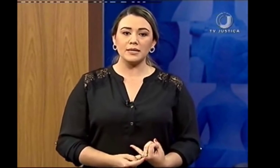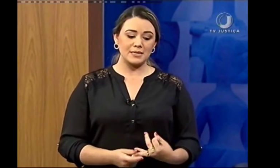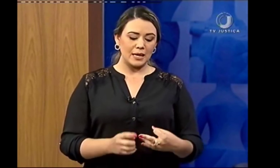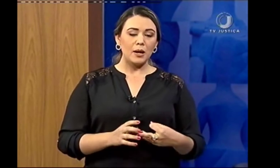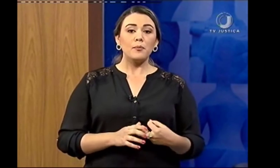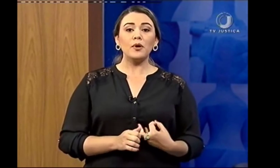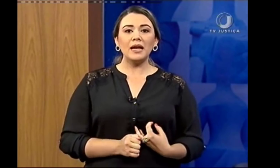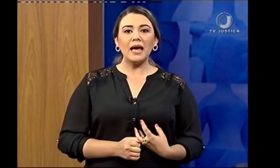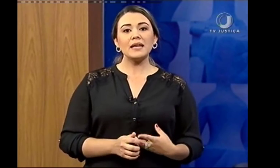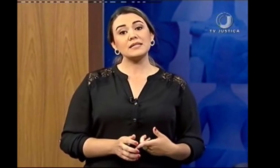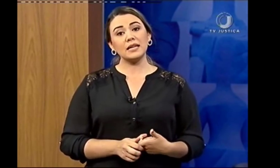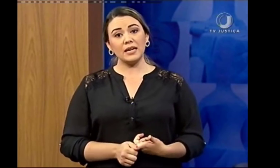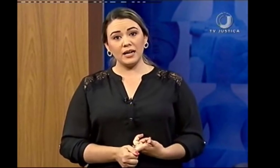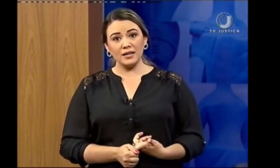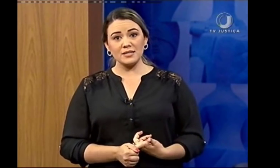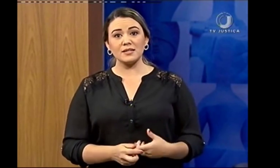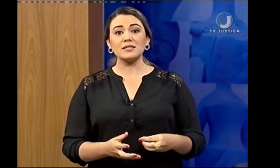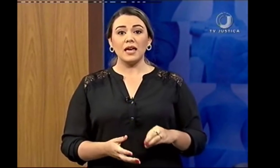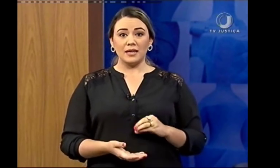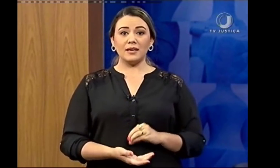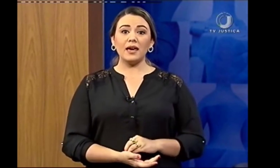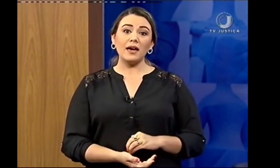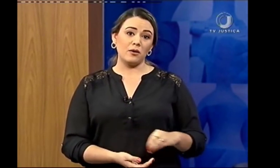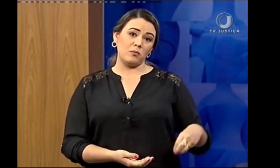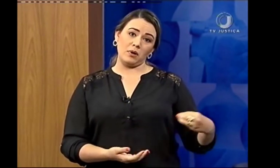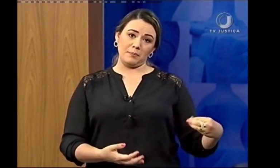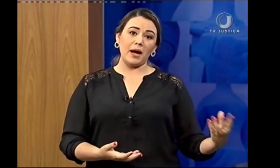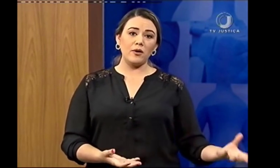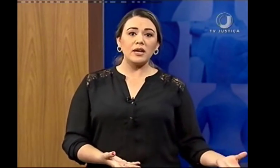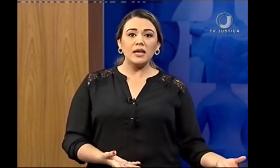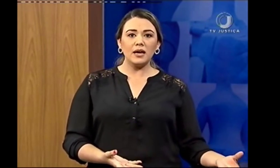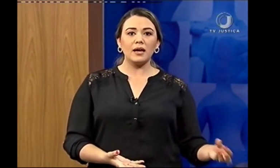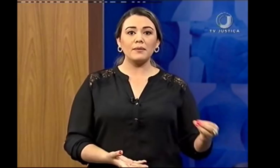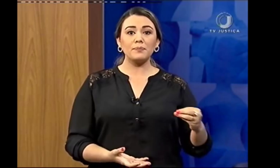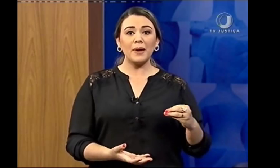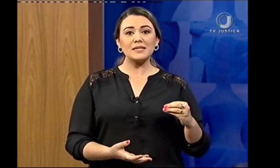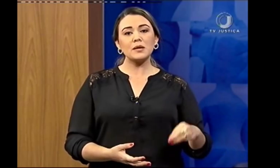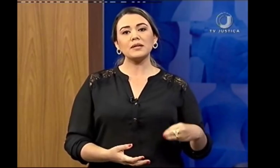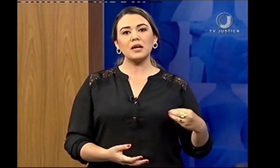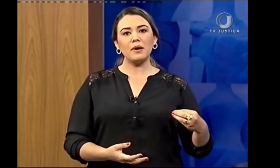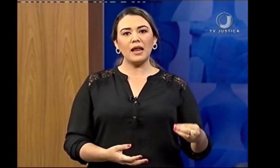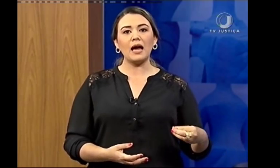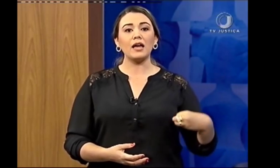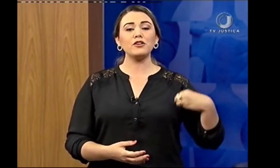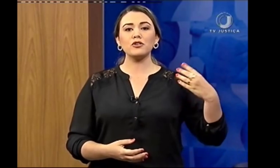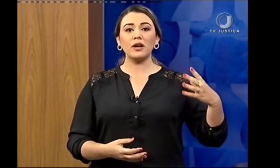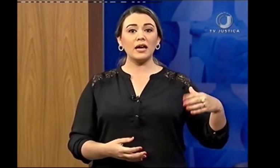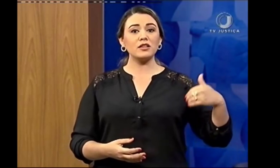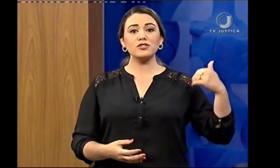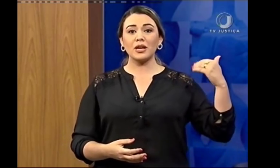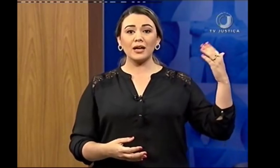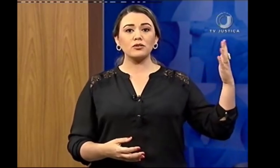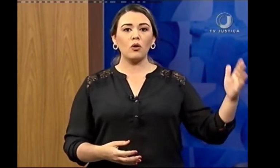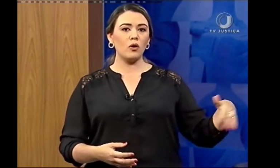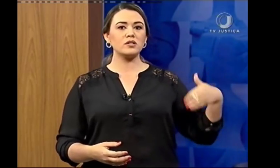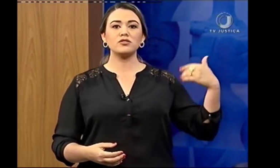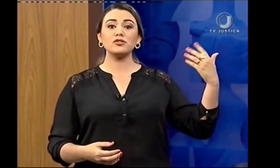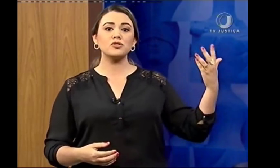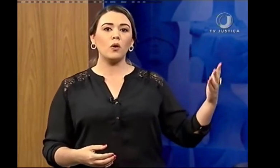subhumanas, mulheres e crianças, que eram maioria, passam a trabalhar em jornadas de 14,